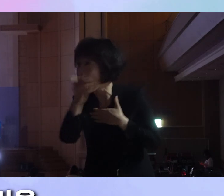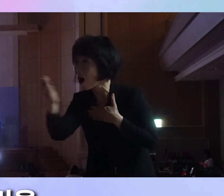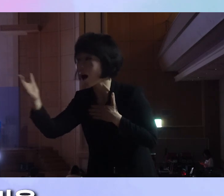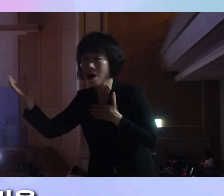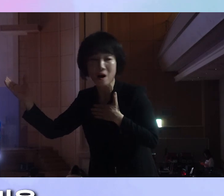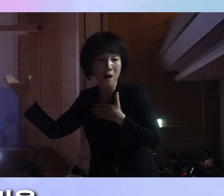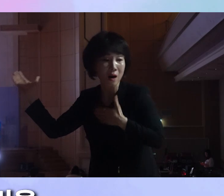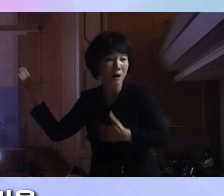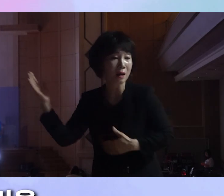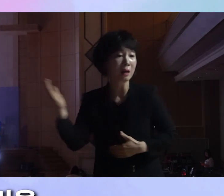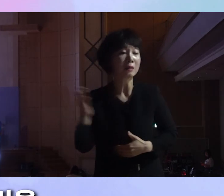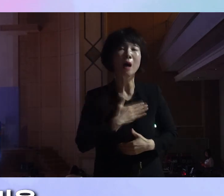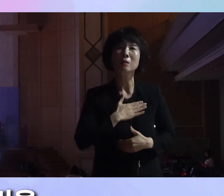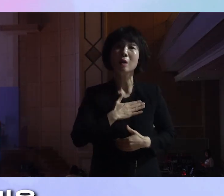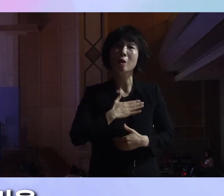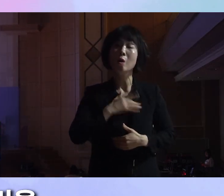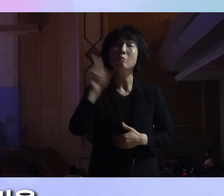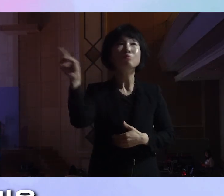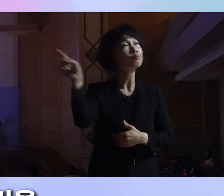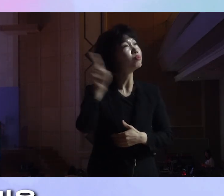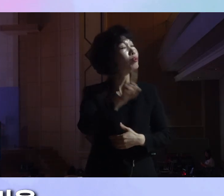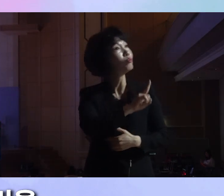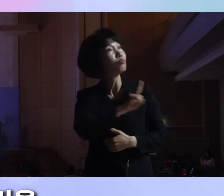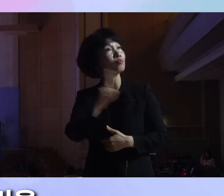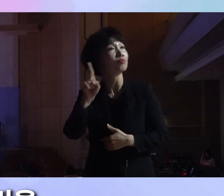진리인가? 나는 무엇을